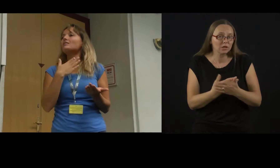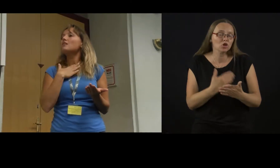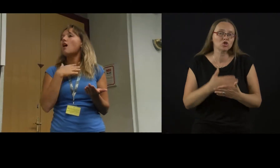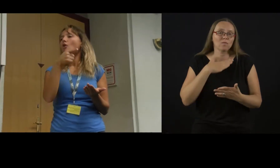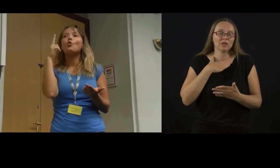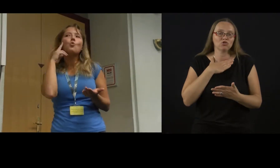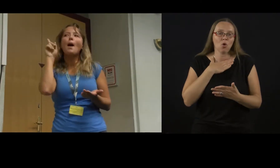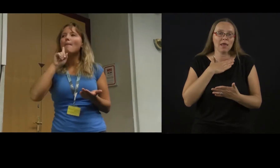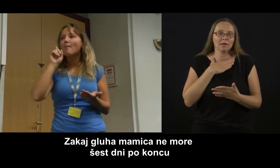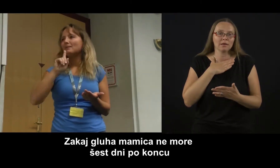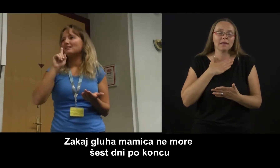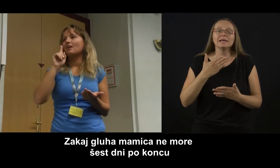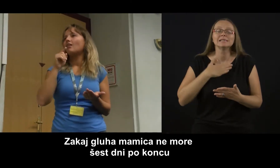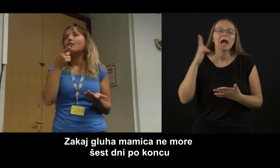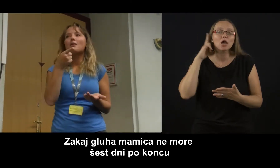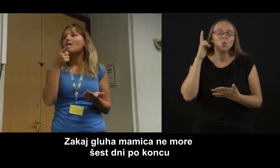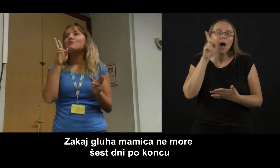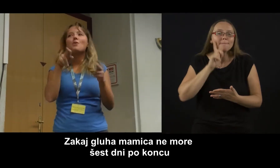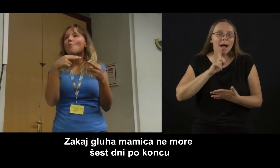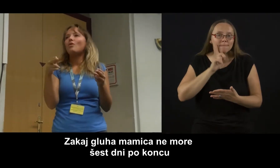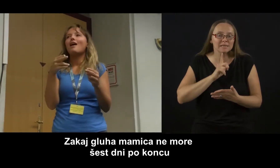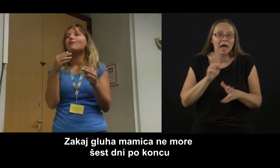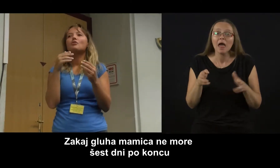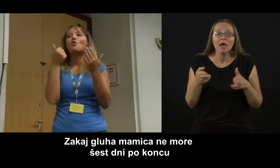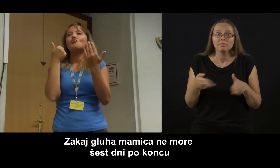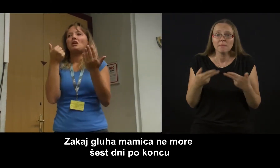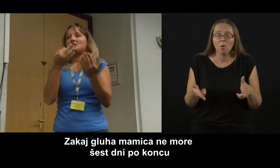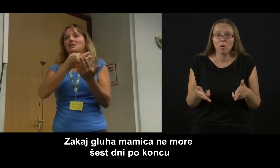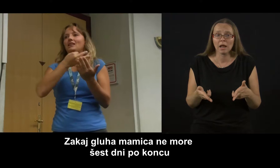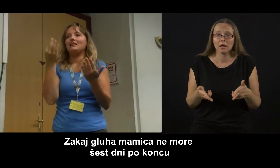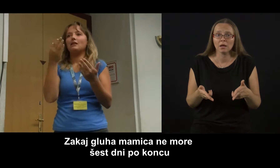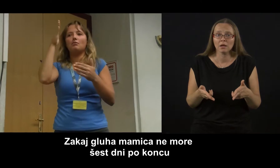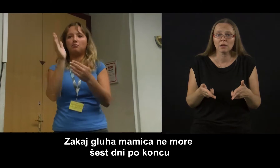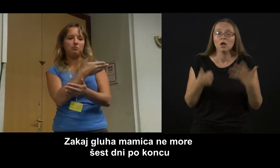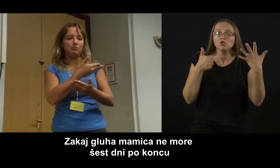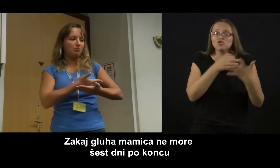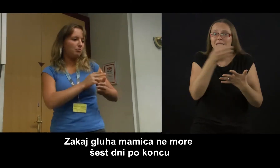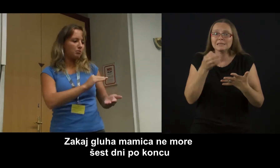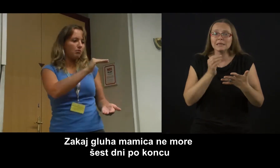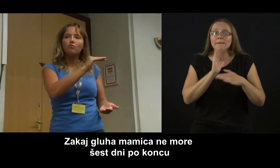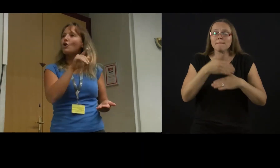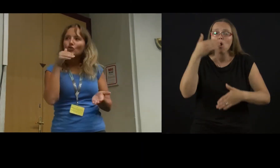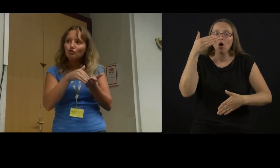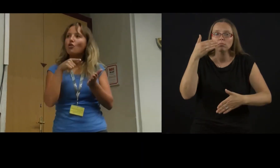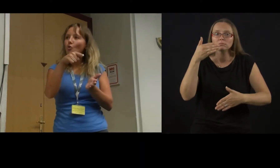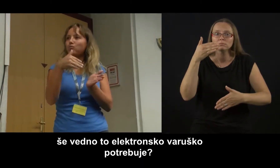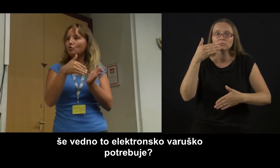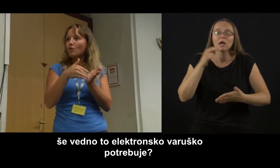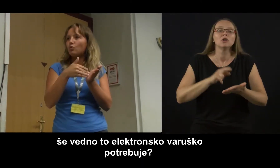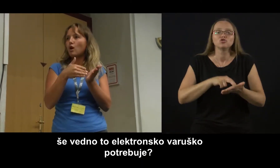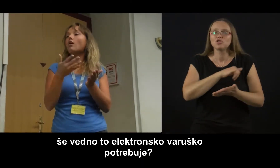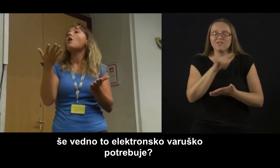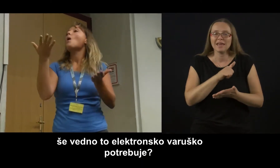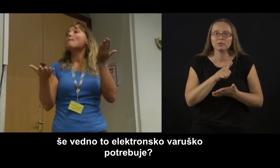šole, zakaj gluha mamica ne more 6 dni po koncu,